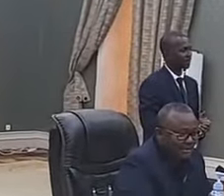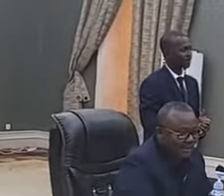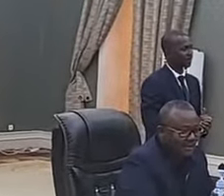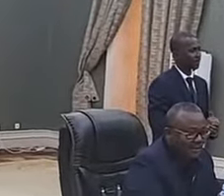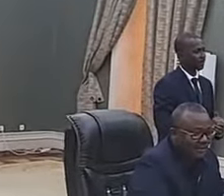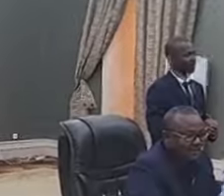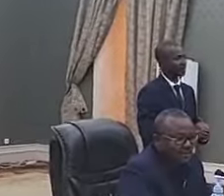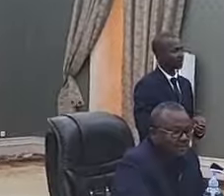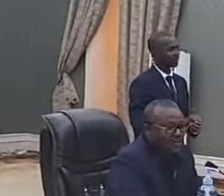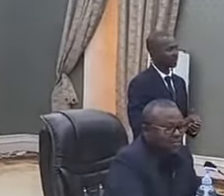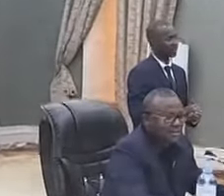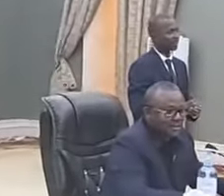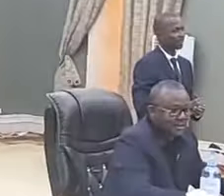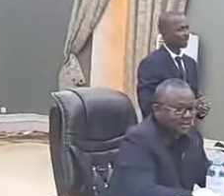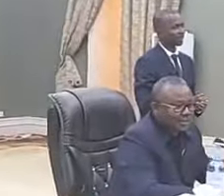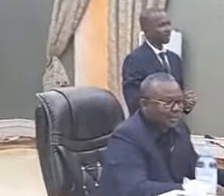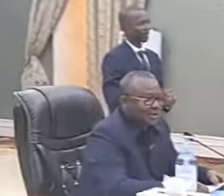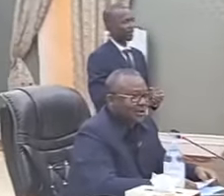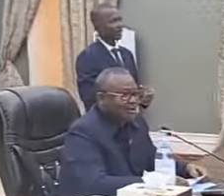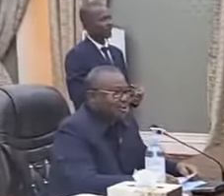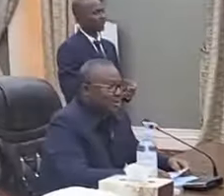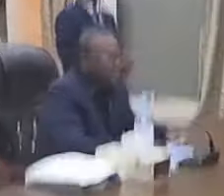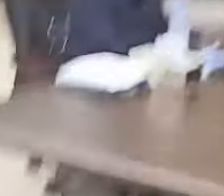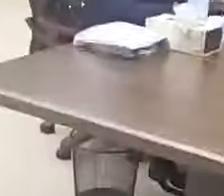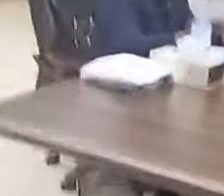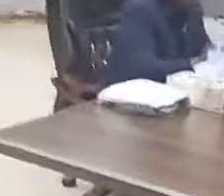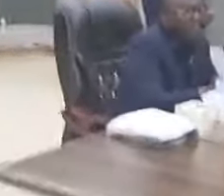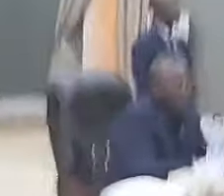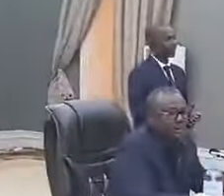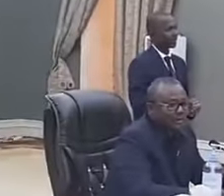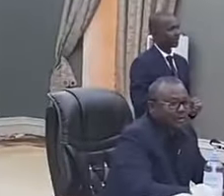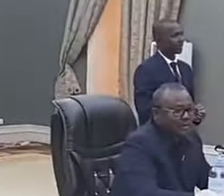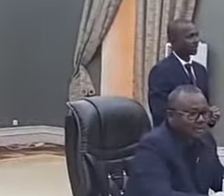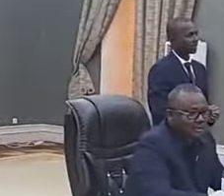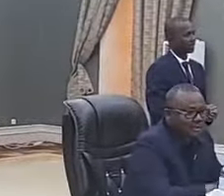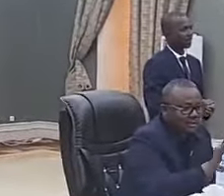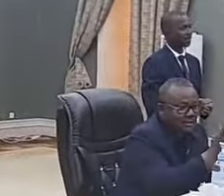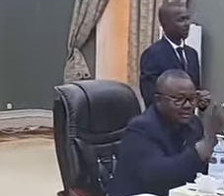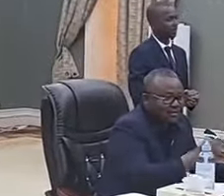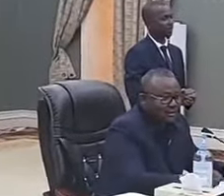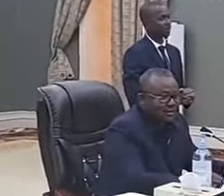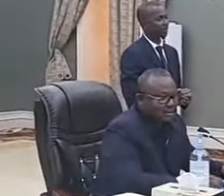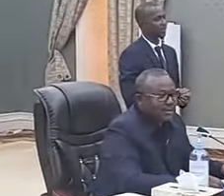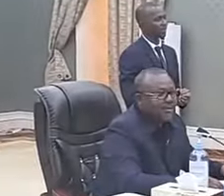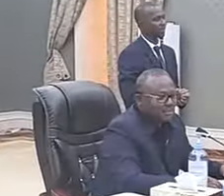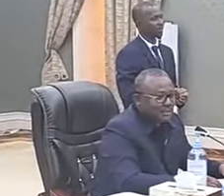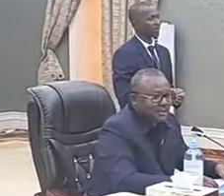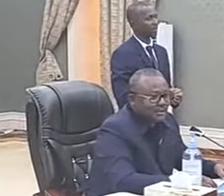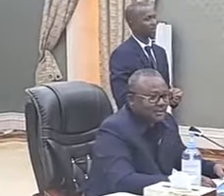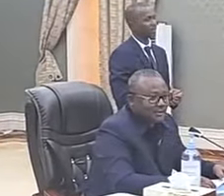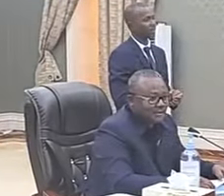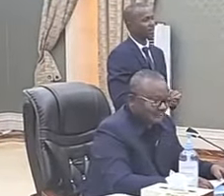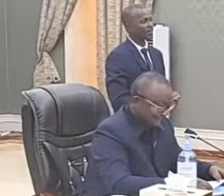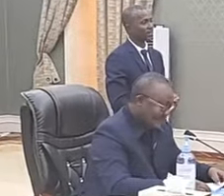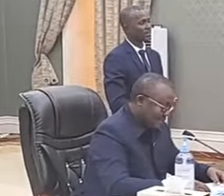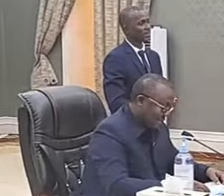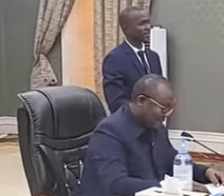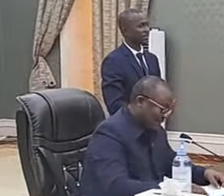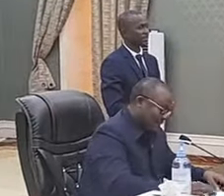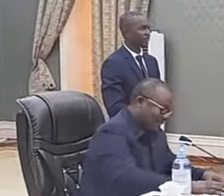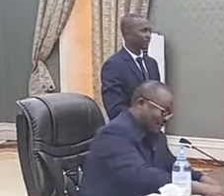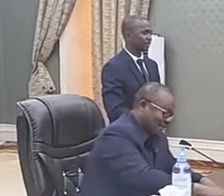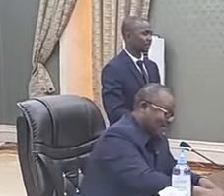direi la fărere de bancă, nu vrea să fie direct, e cum să obligăm de parte la portughii, de parte direct, mă.